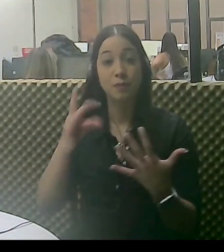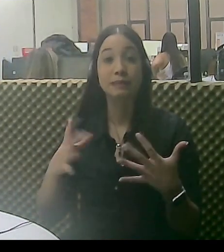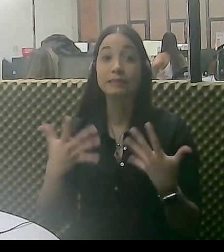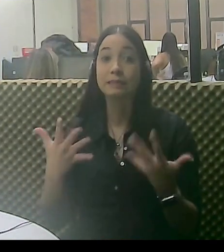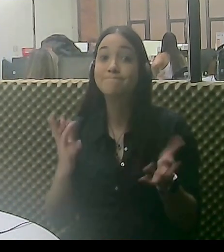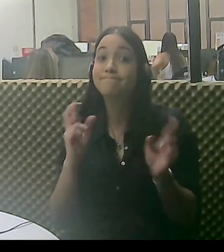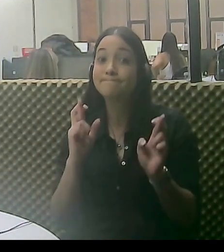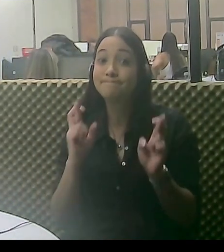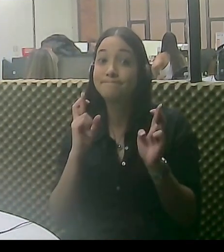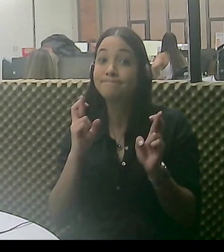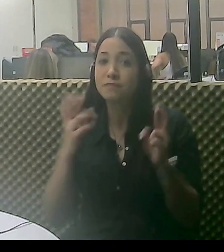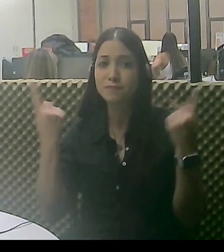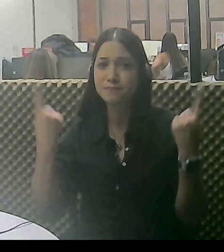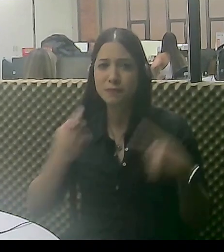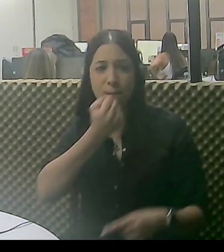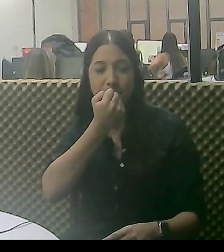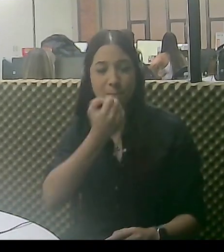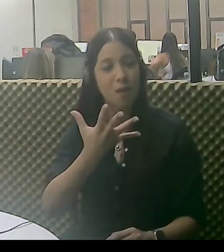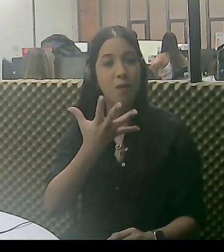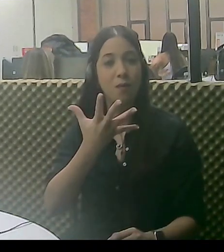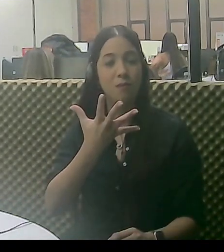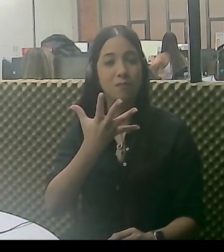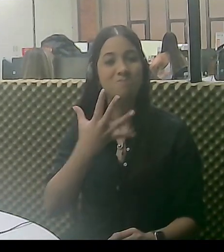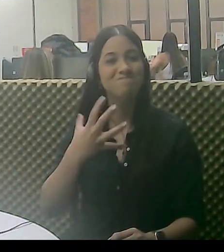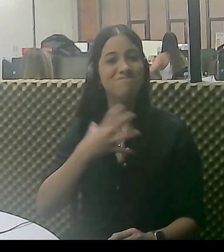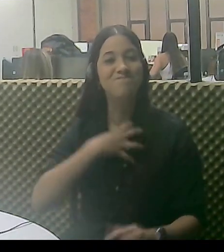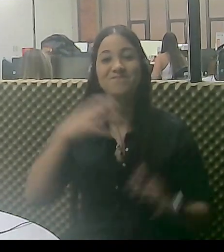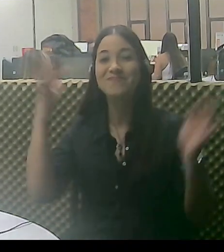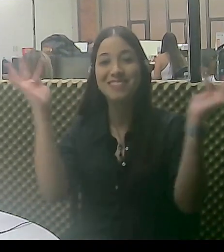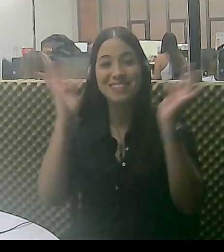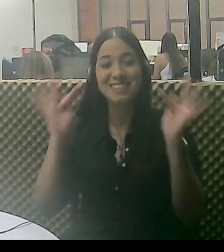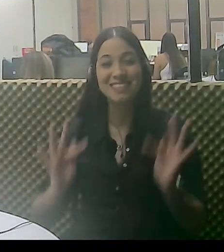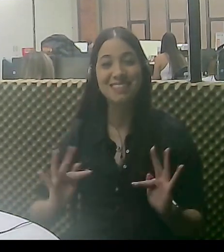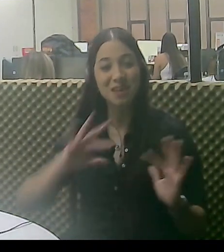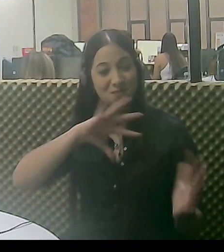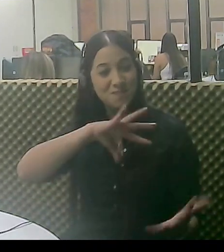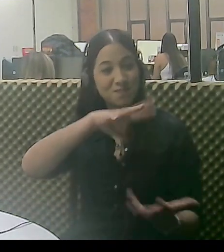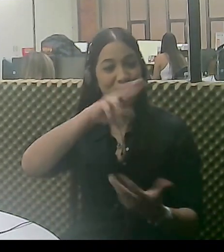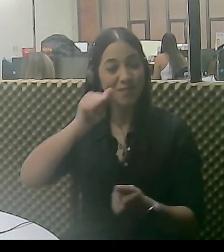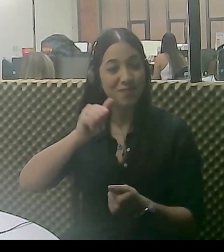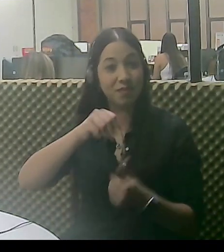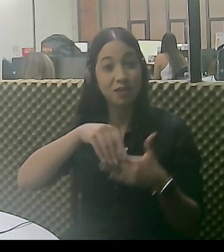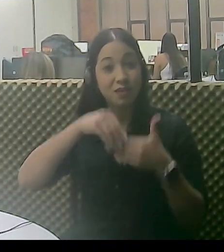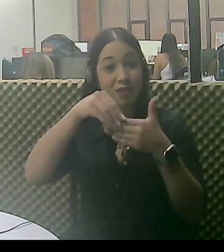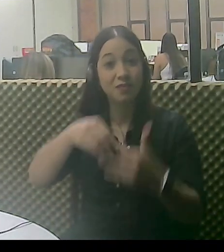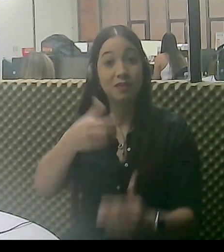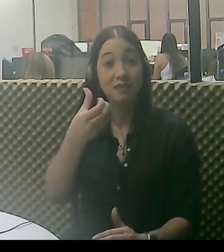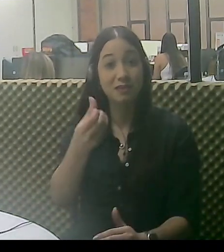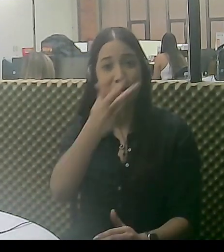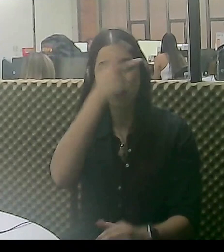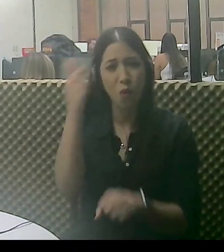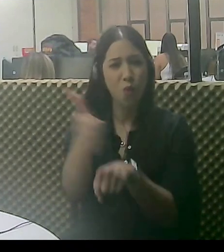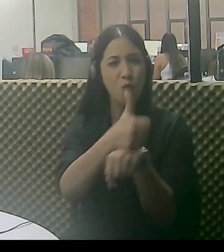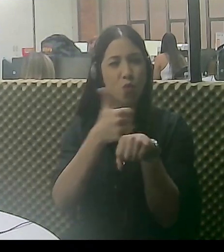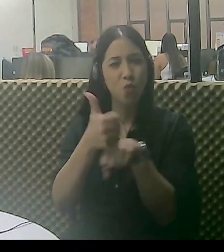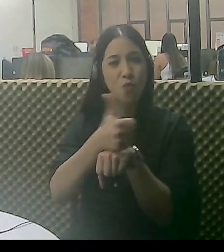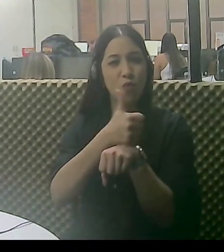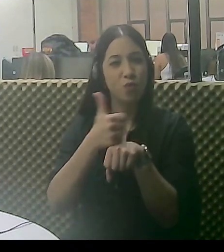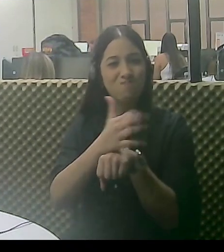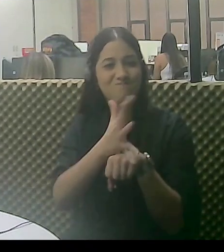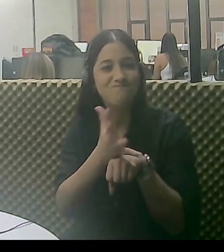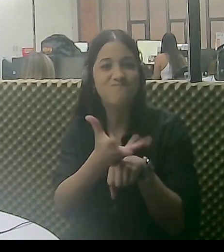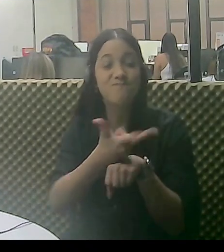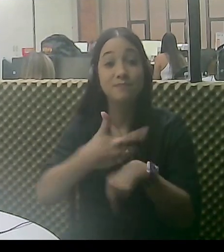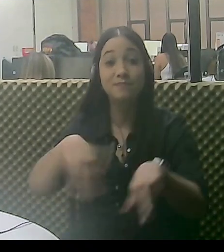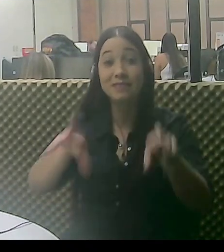tem expectativa de fazer uma competição muito boa. É uma coisa que deixa a gente muito feliz com esse mundial, que a gente está levando seis atletas de altíssima performance. Temos aí